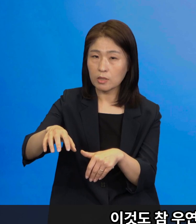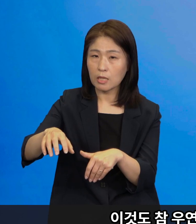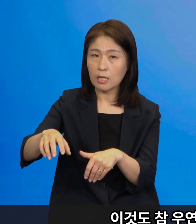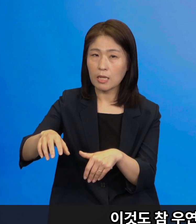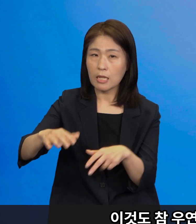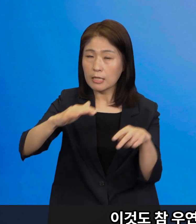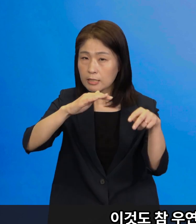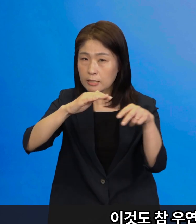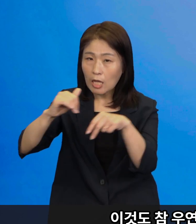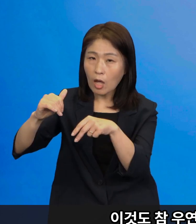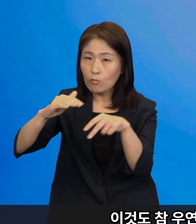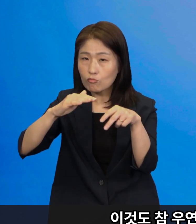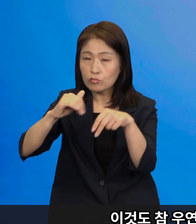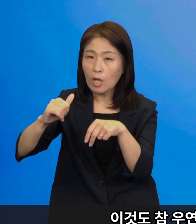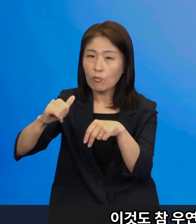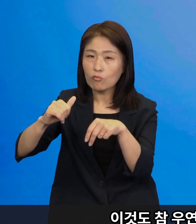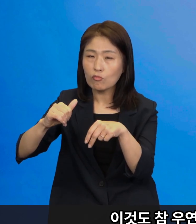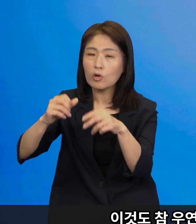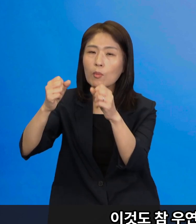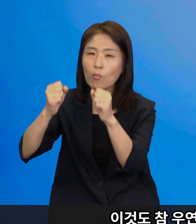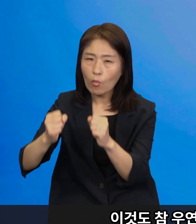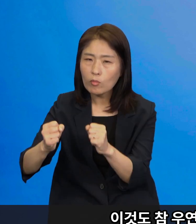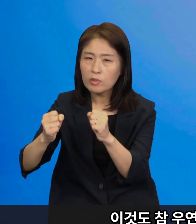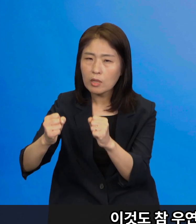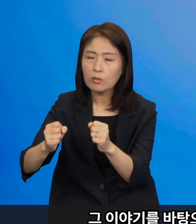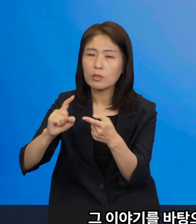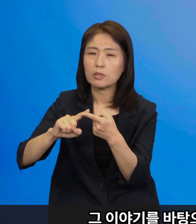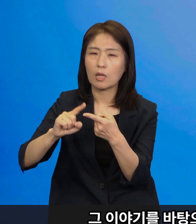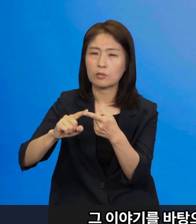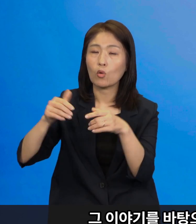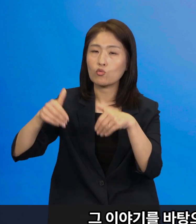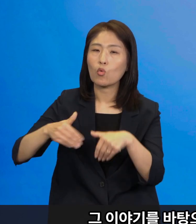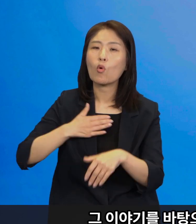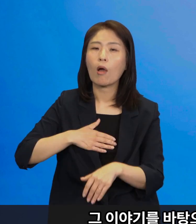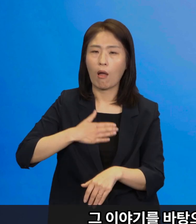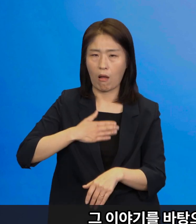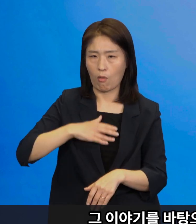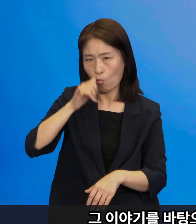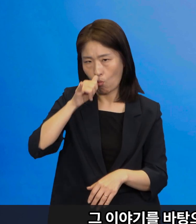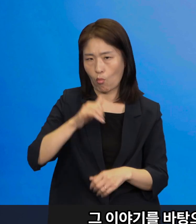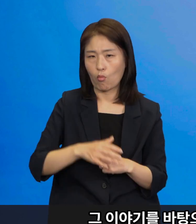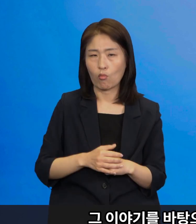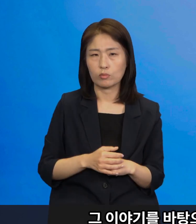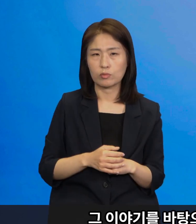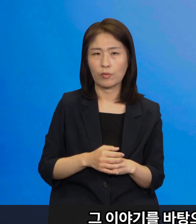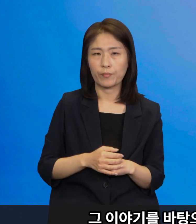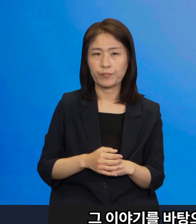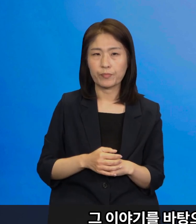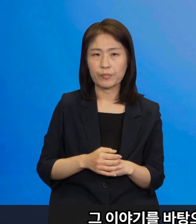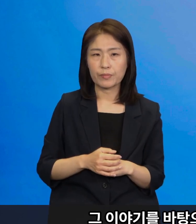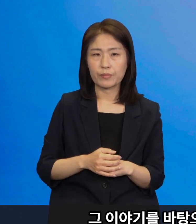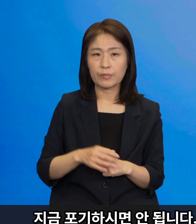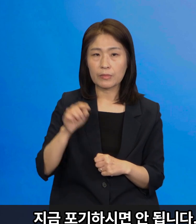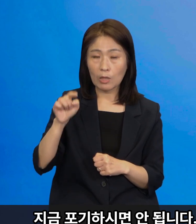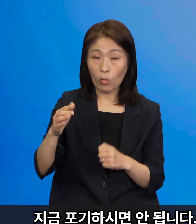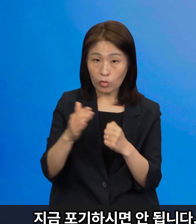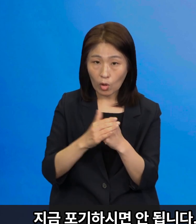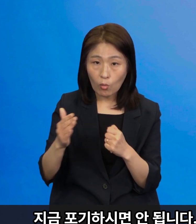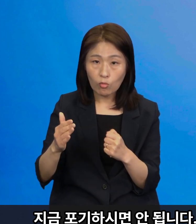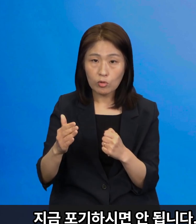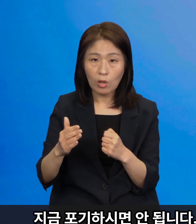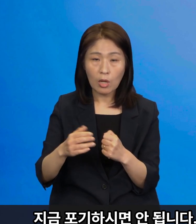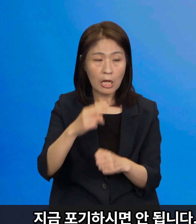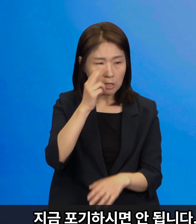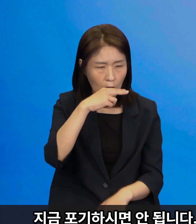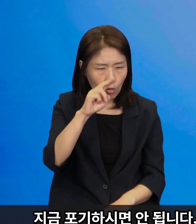있었어요. 이것도 참 우연치고는 너무 놀라운 일이고, 그 이야기를 바탕으로 사울을 설득을 하는 거예요. 지금